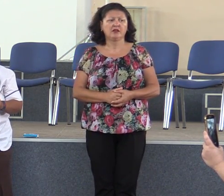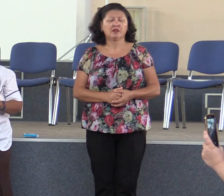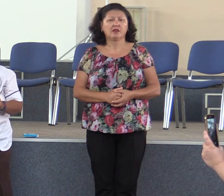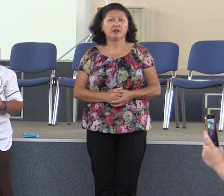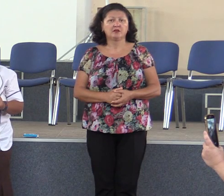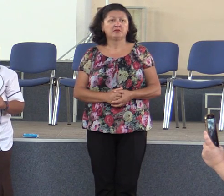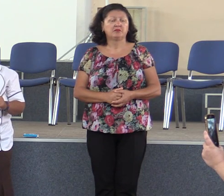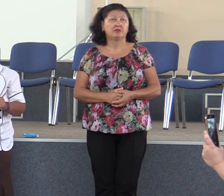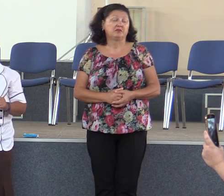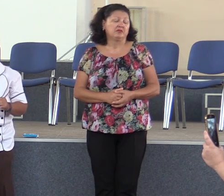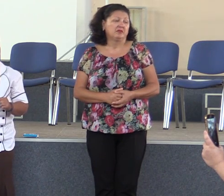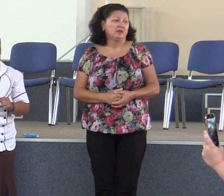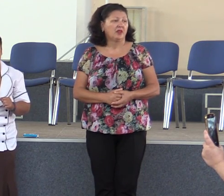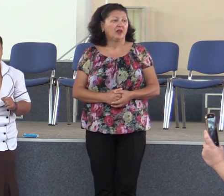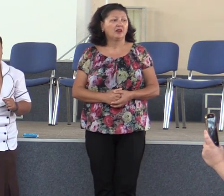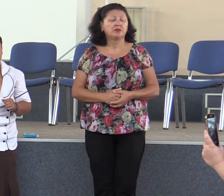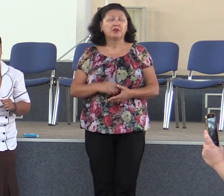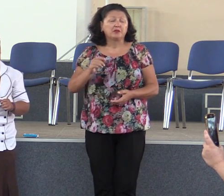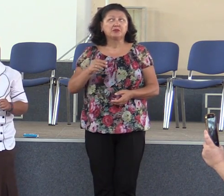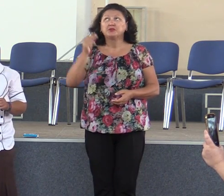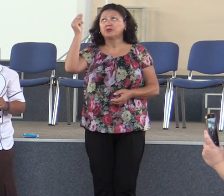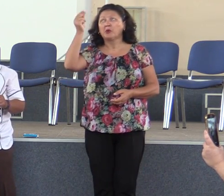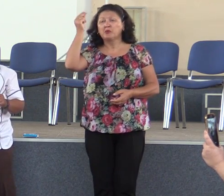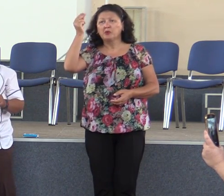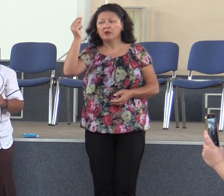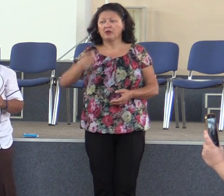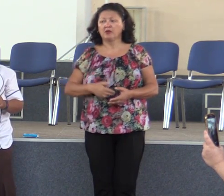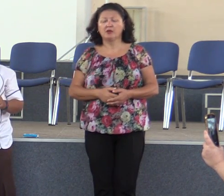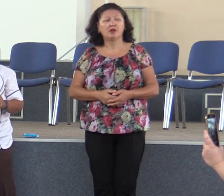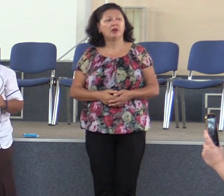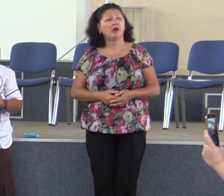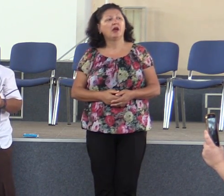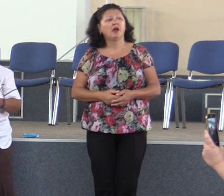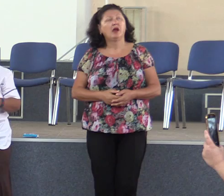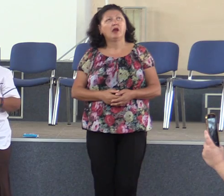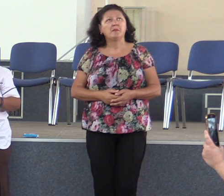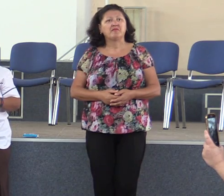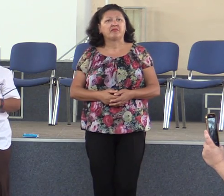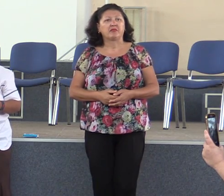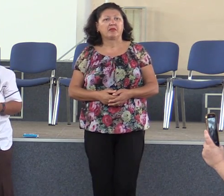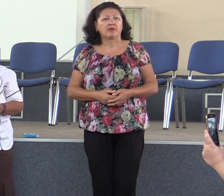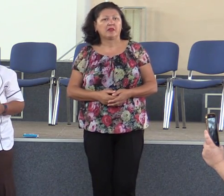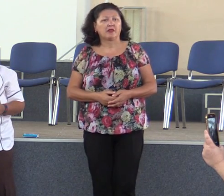Și atunci Domnul a îngăduit ca trei suflete, 300 de suflete,